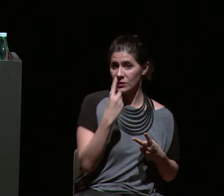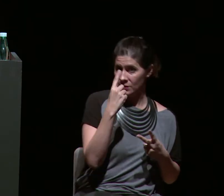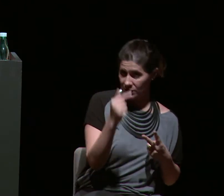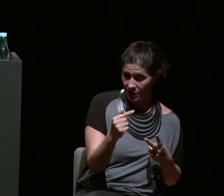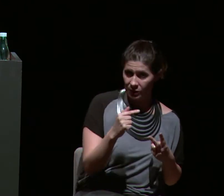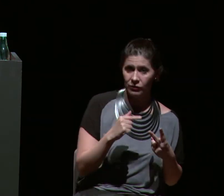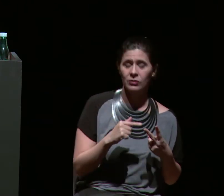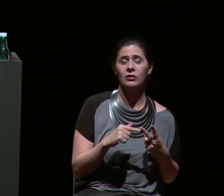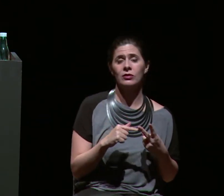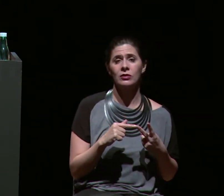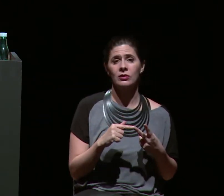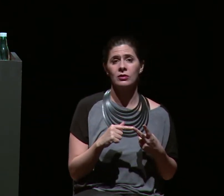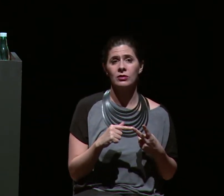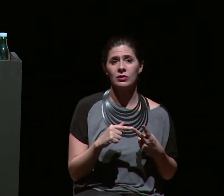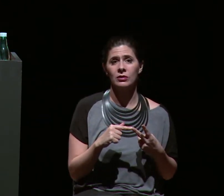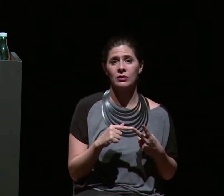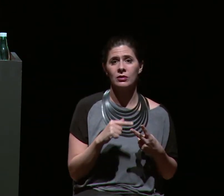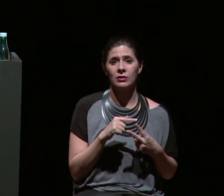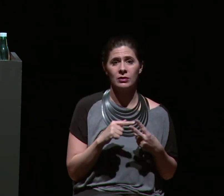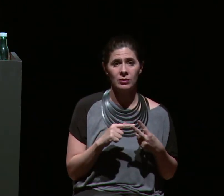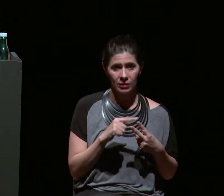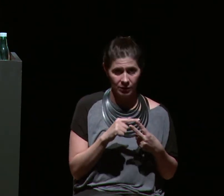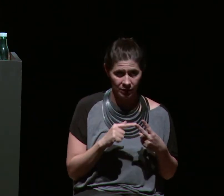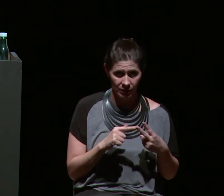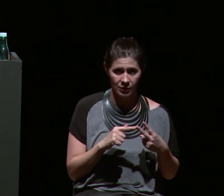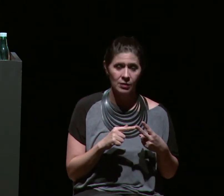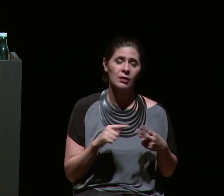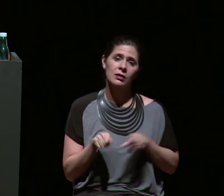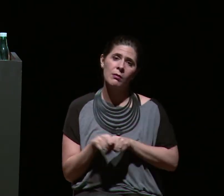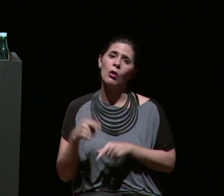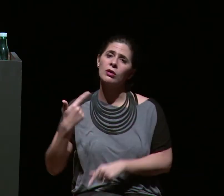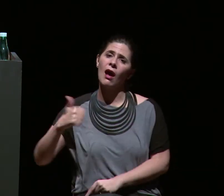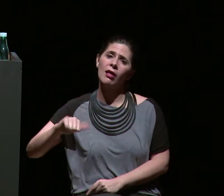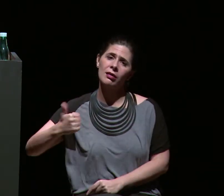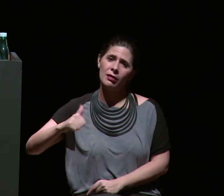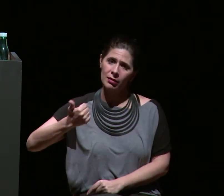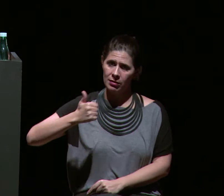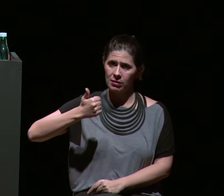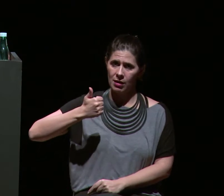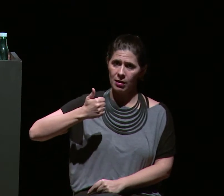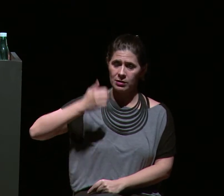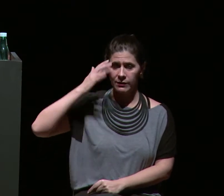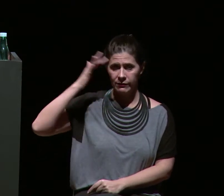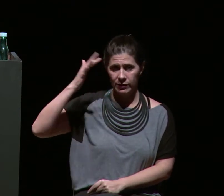2017, análises filosóficas, como a compilação intitulada Temas de Introdução à